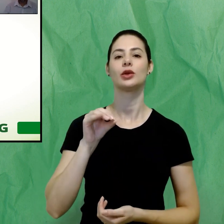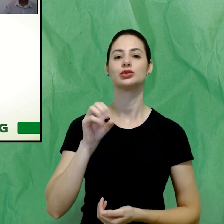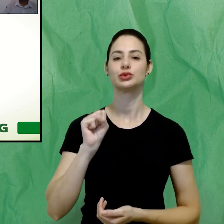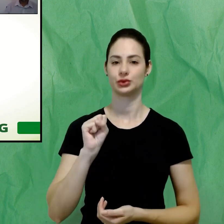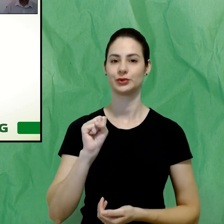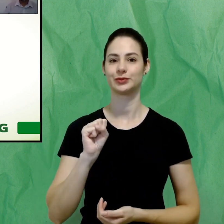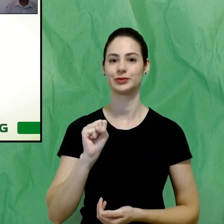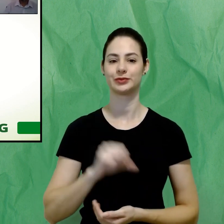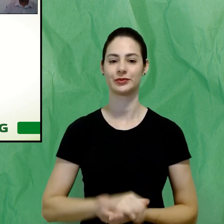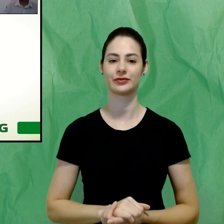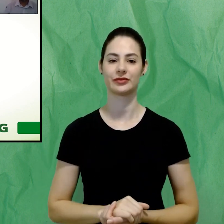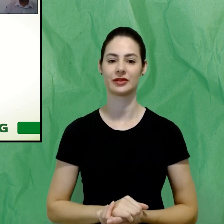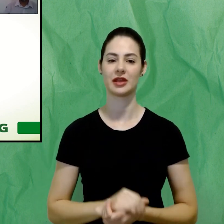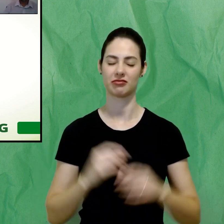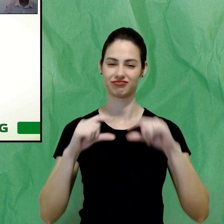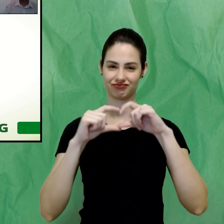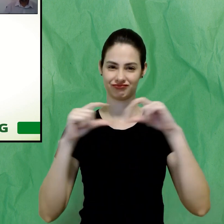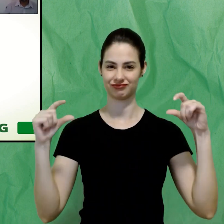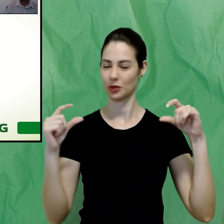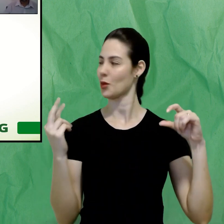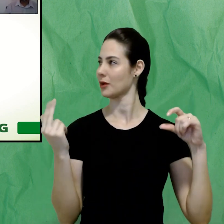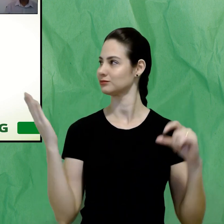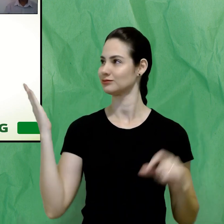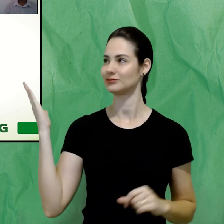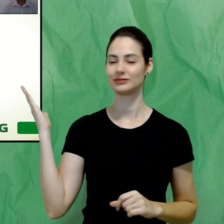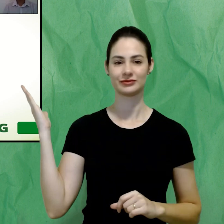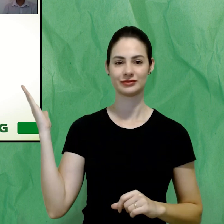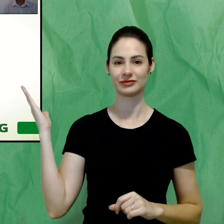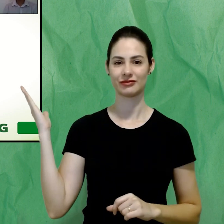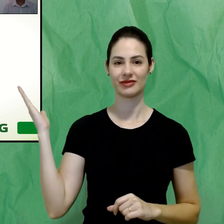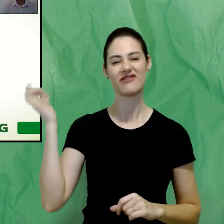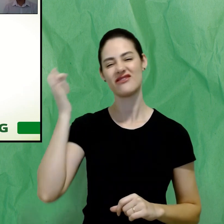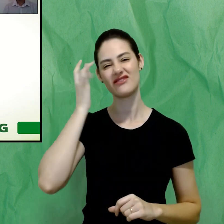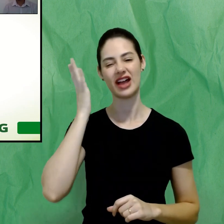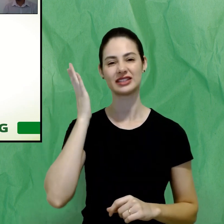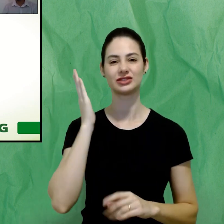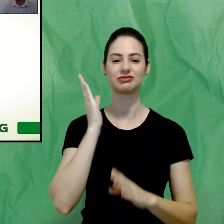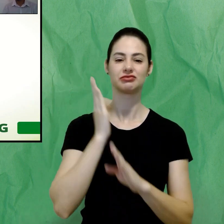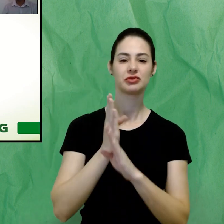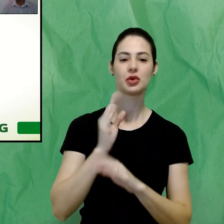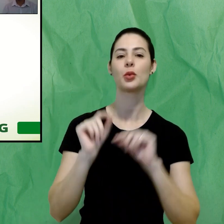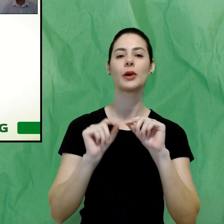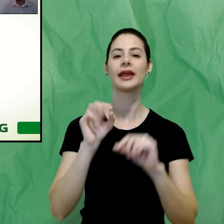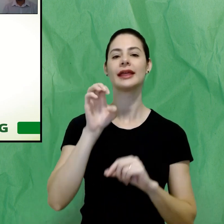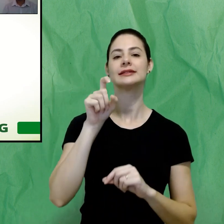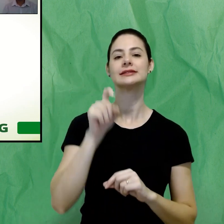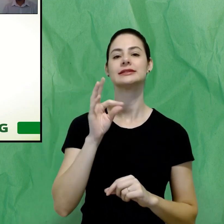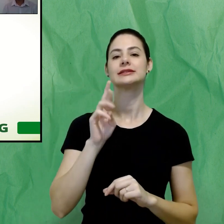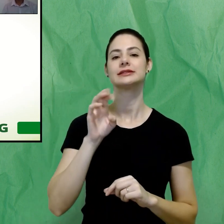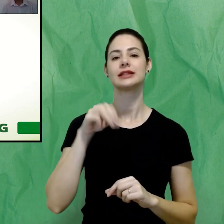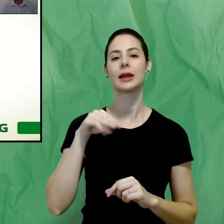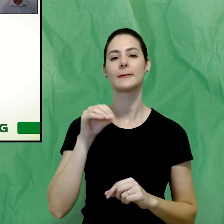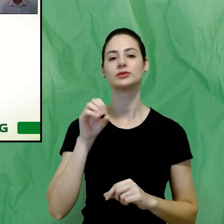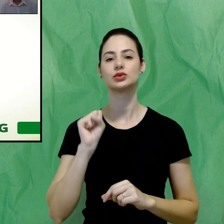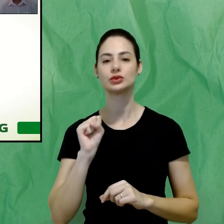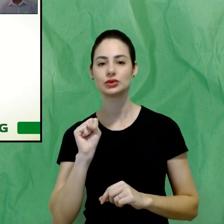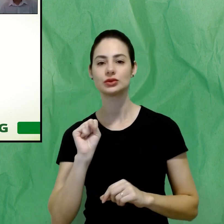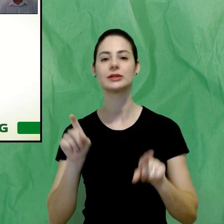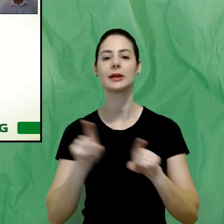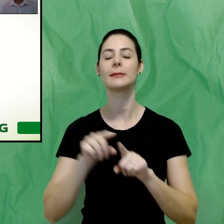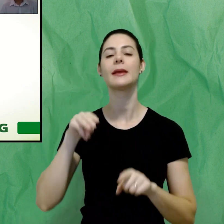meios. Nessa representação, é fácil verificar os extremos, A e